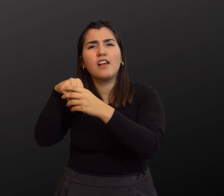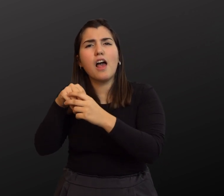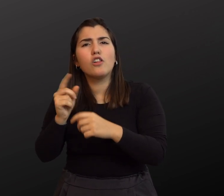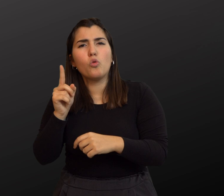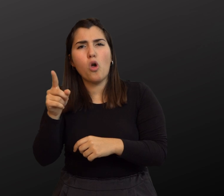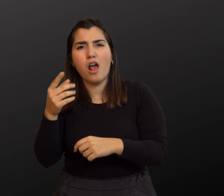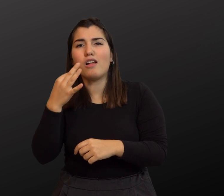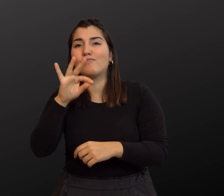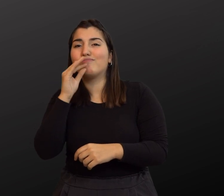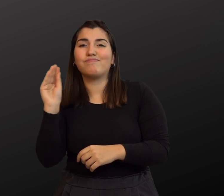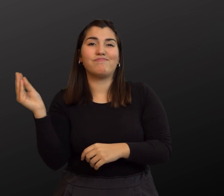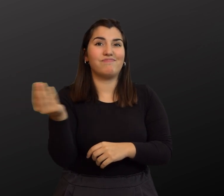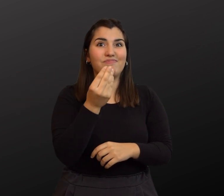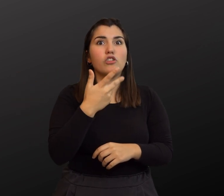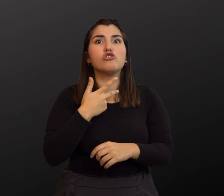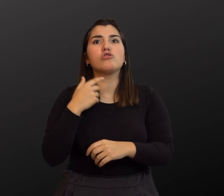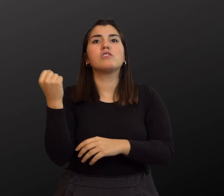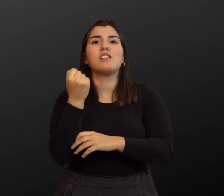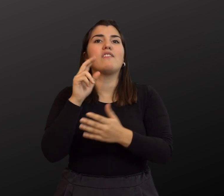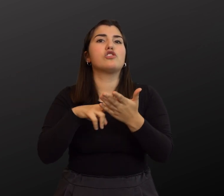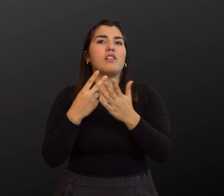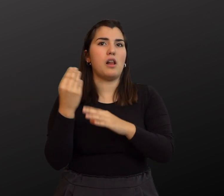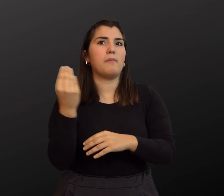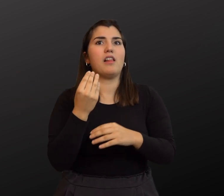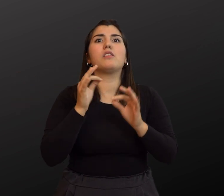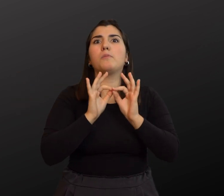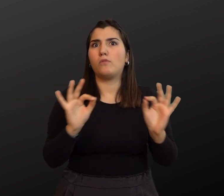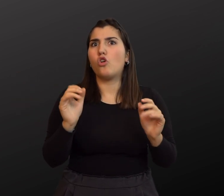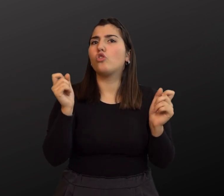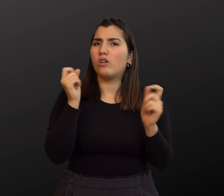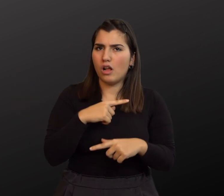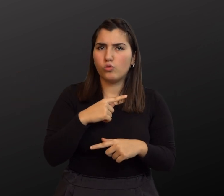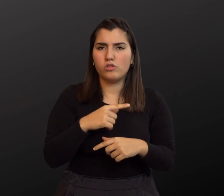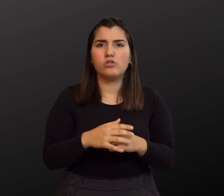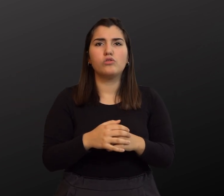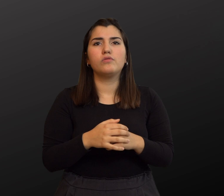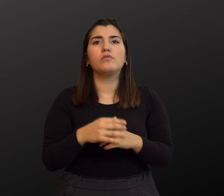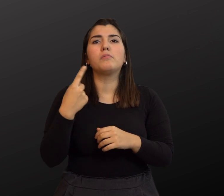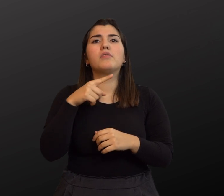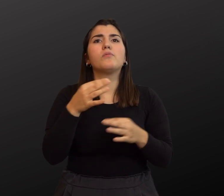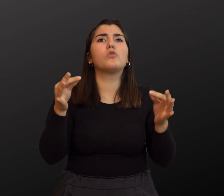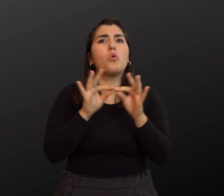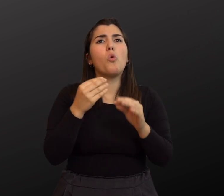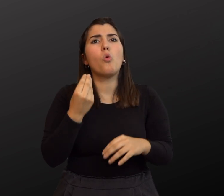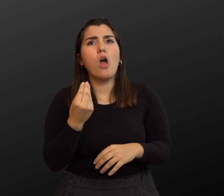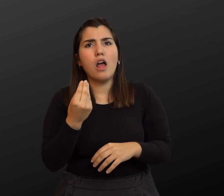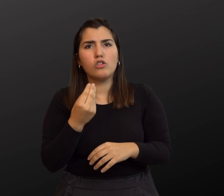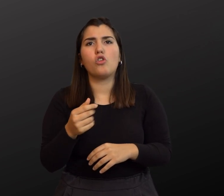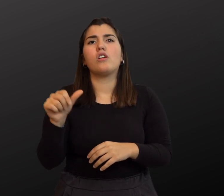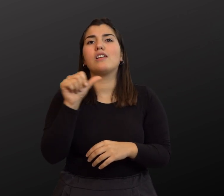significati, storie belle, affascinanti, tutto è possibile anche tramite il servizio di interpretariato LIS e con la